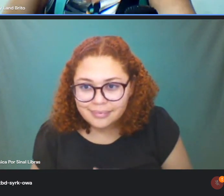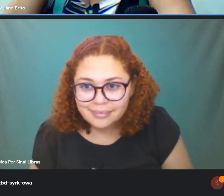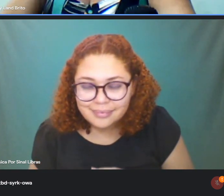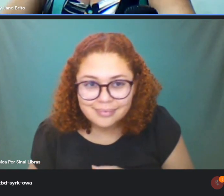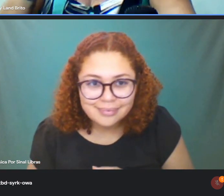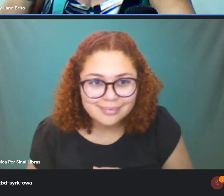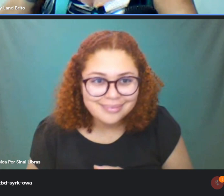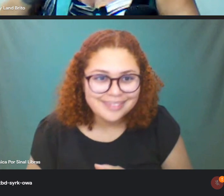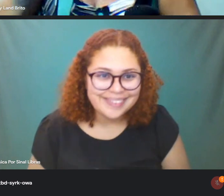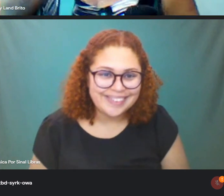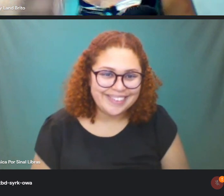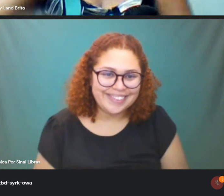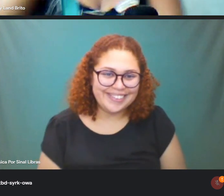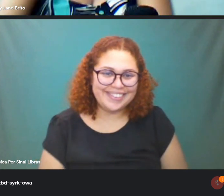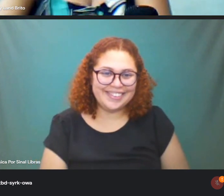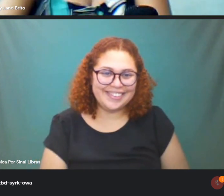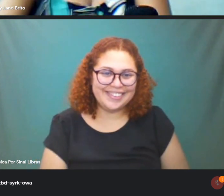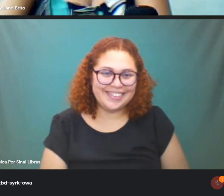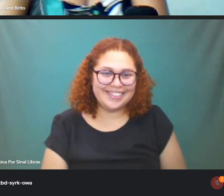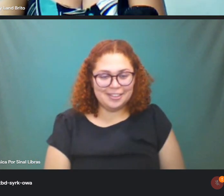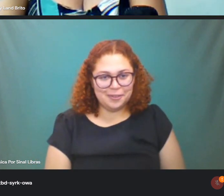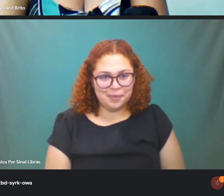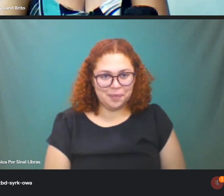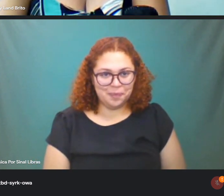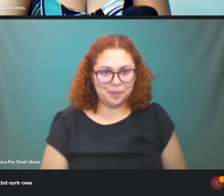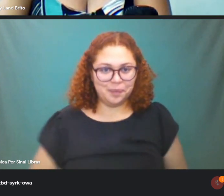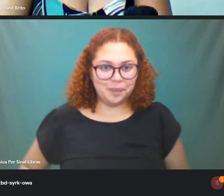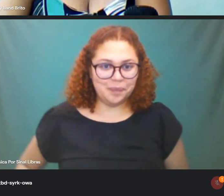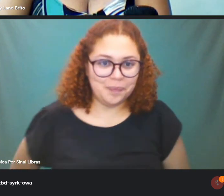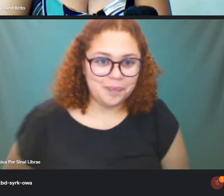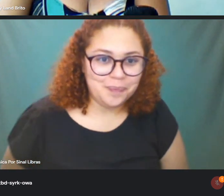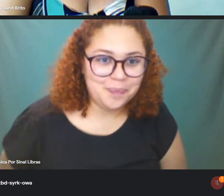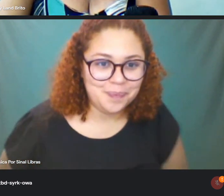Libras, ela vai escutar.